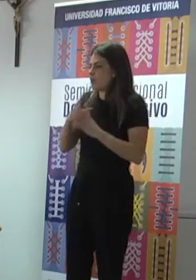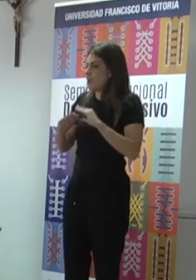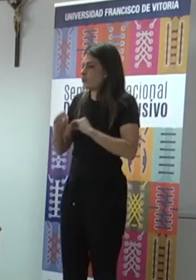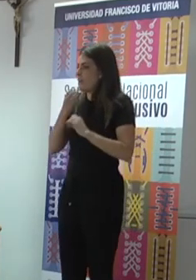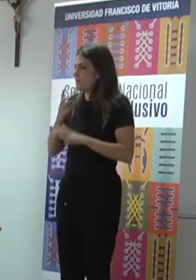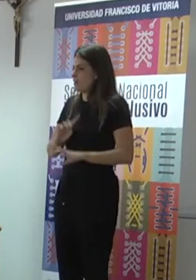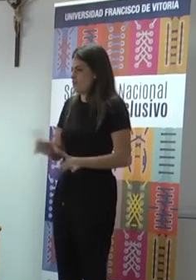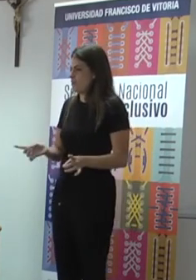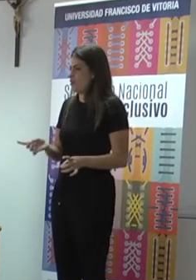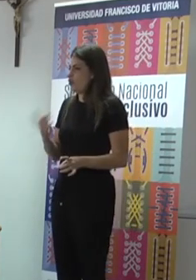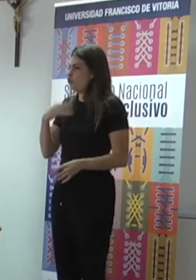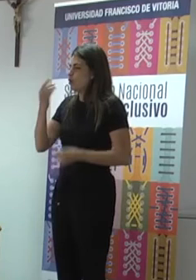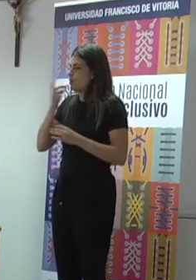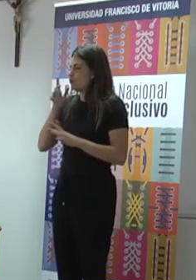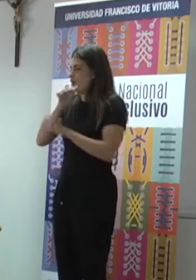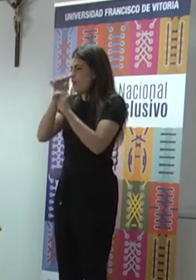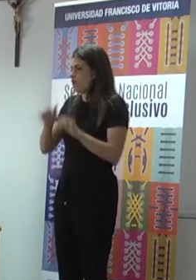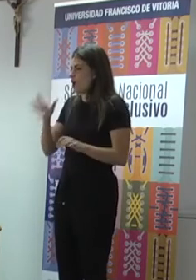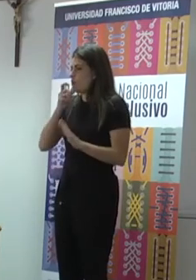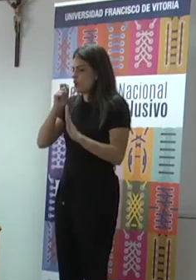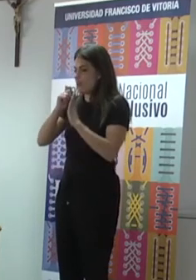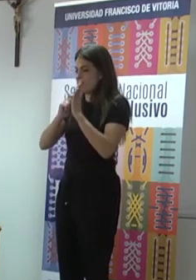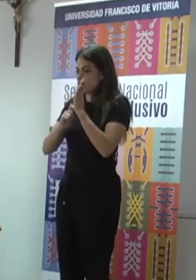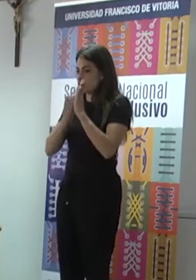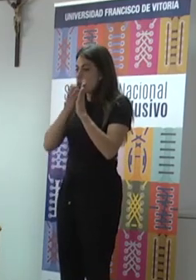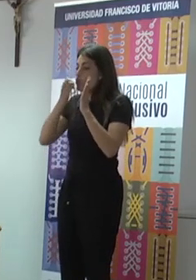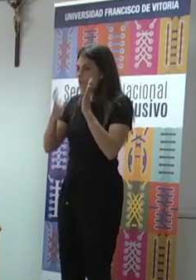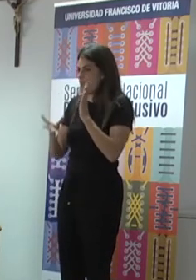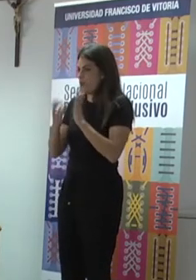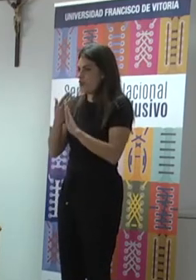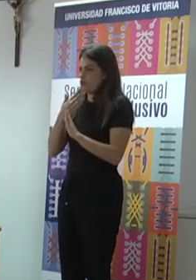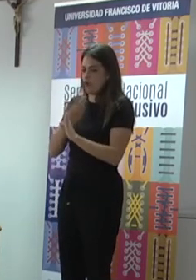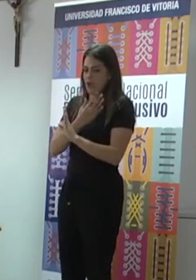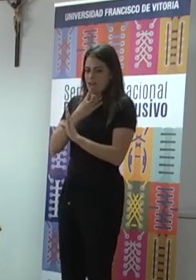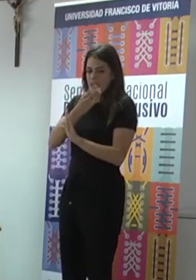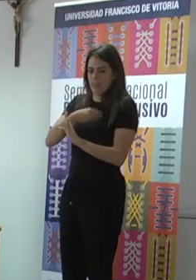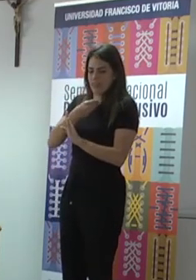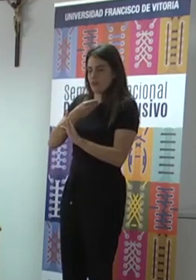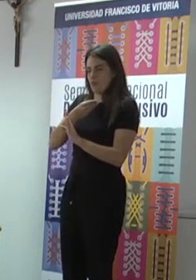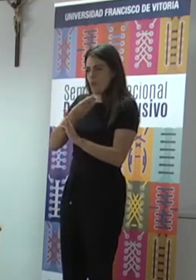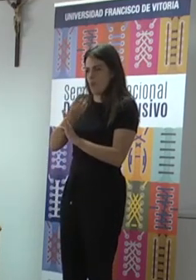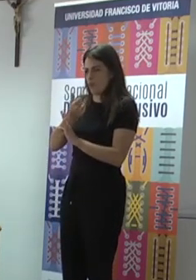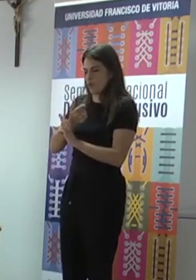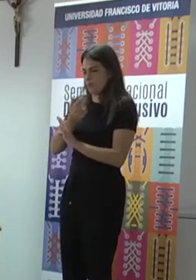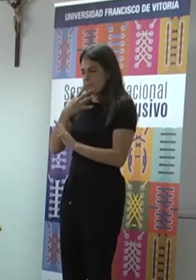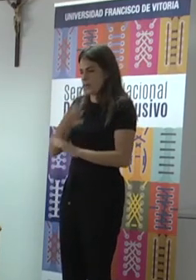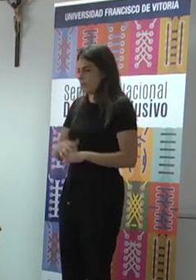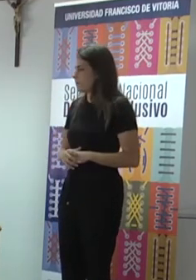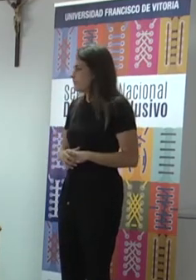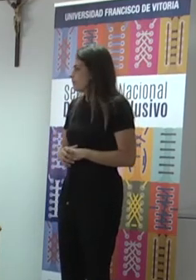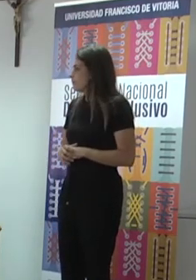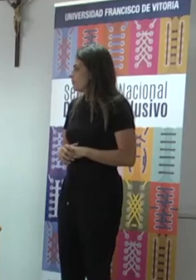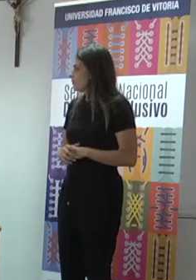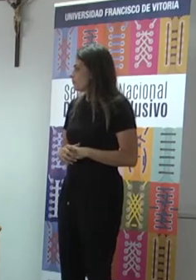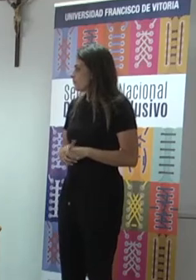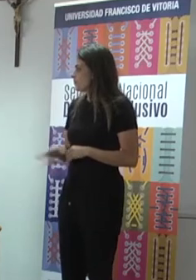lo pienso así porque era demasiada nota para lo que yo hice. Pero bueno, entré porque se me dio bien.